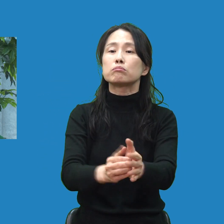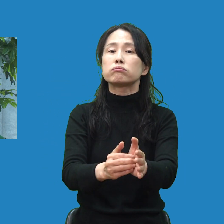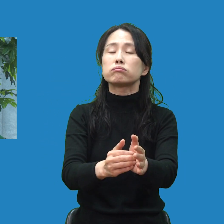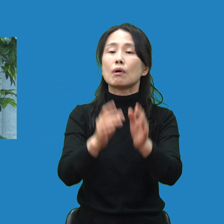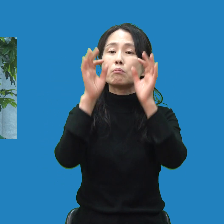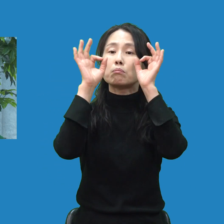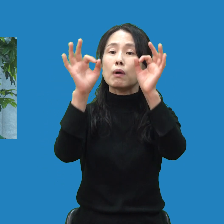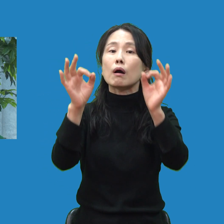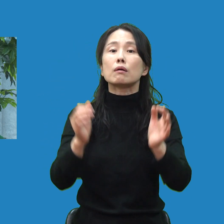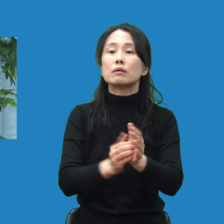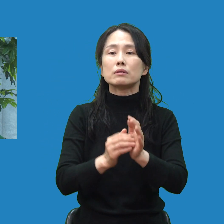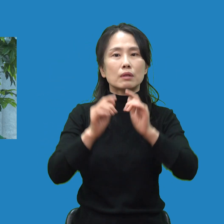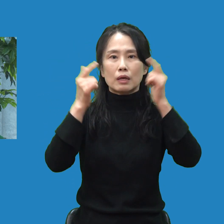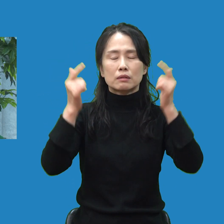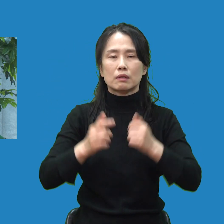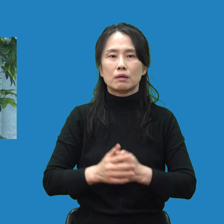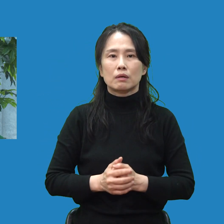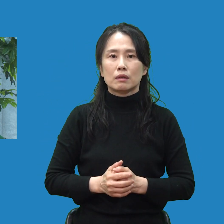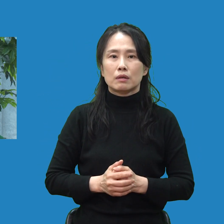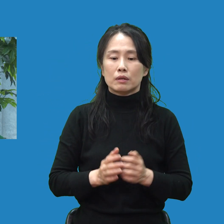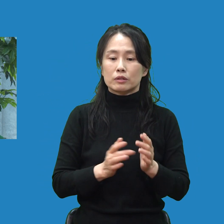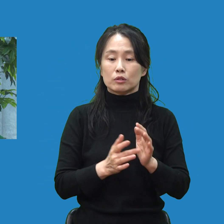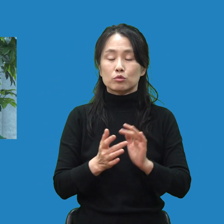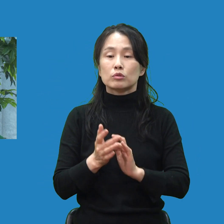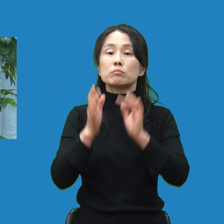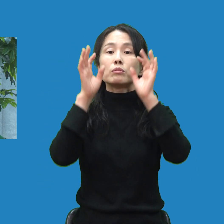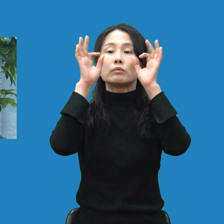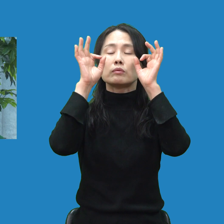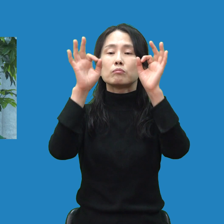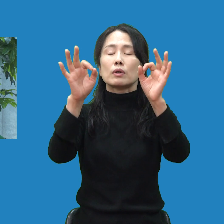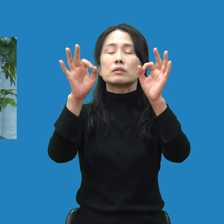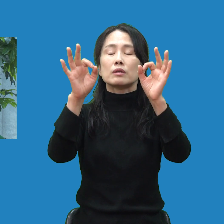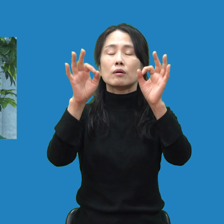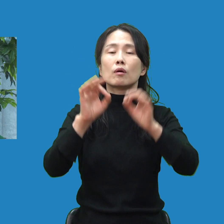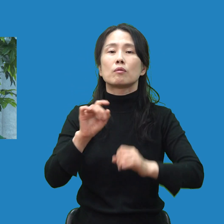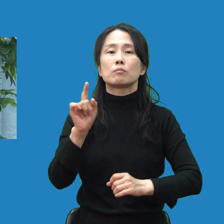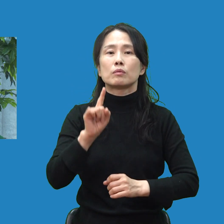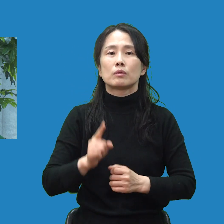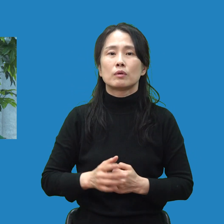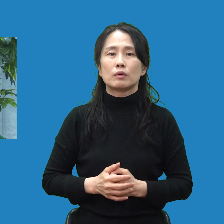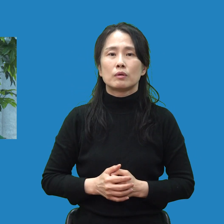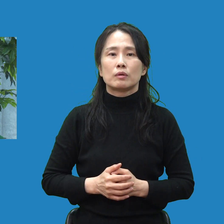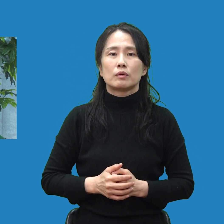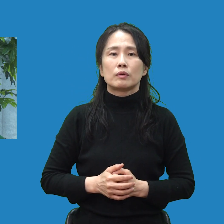이 제1부정 과거 시상인데 이 뭔 얘기냐면